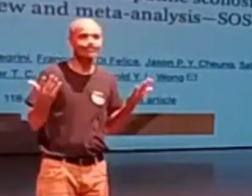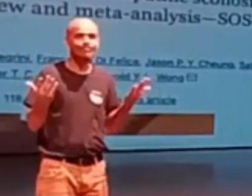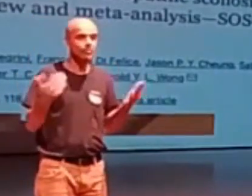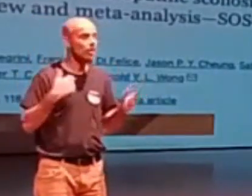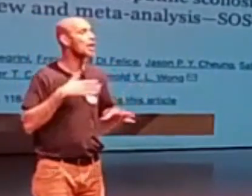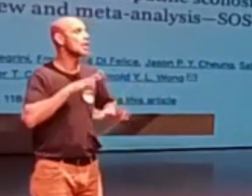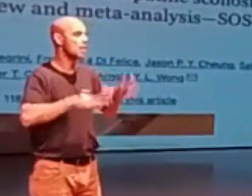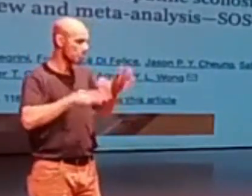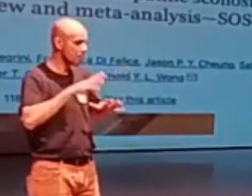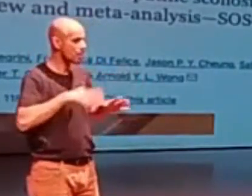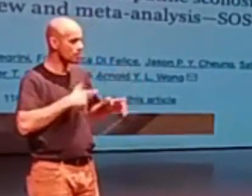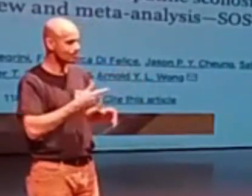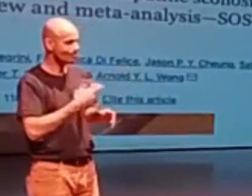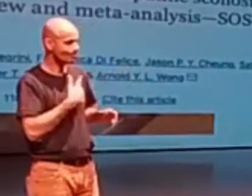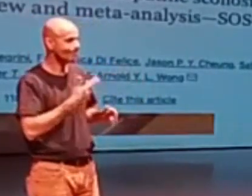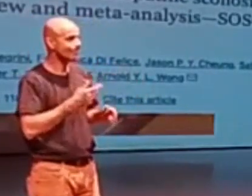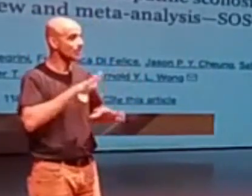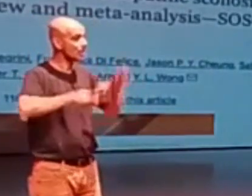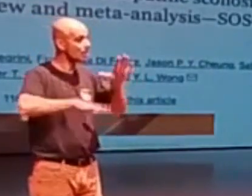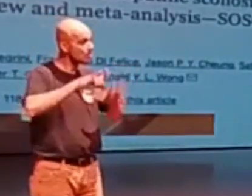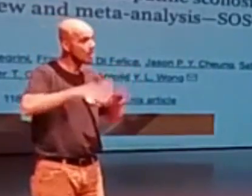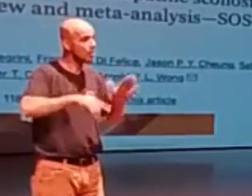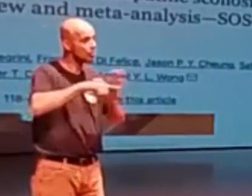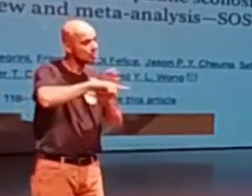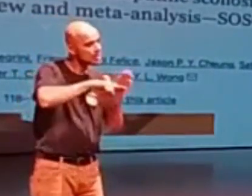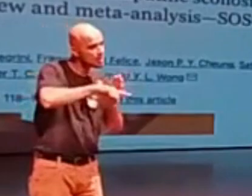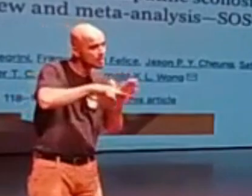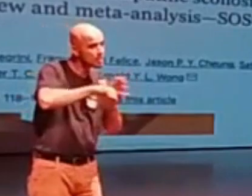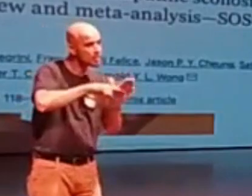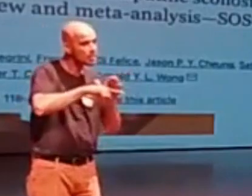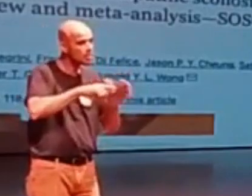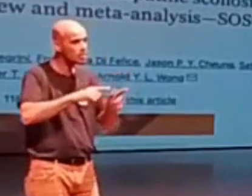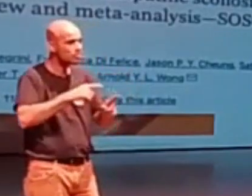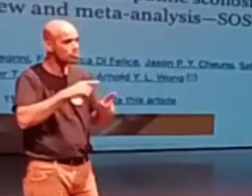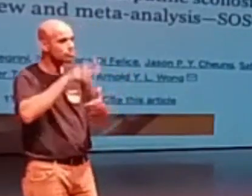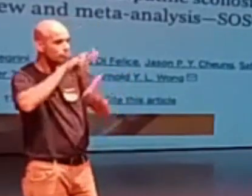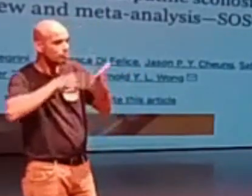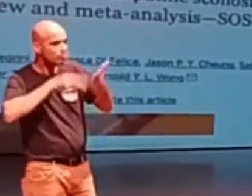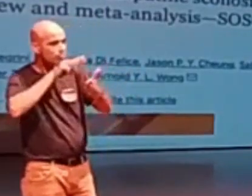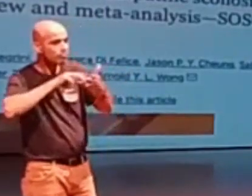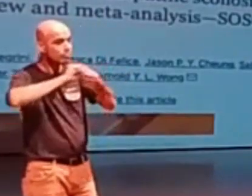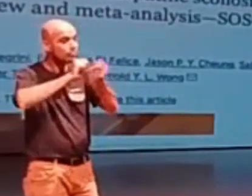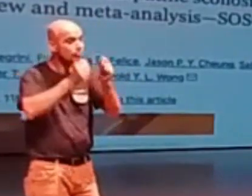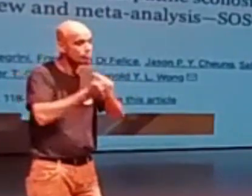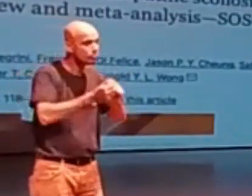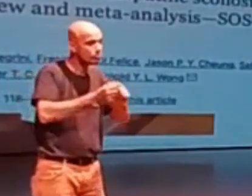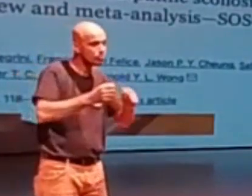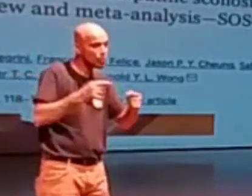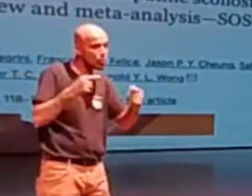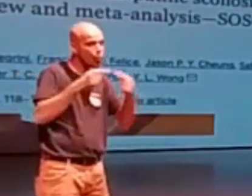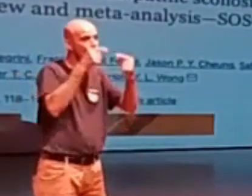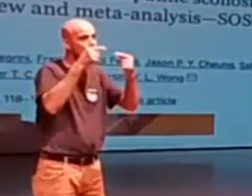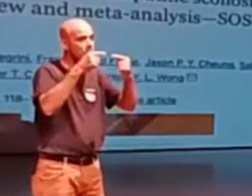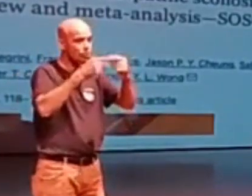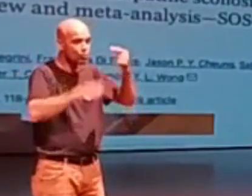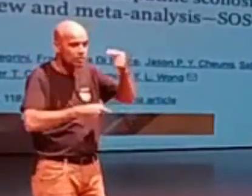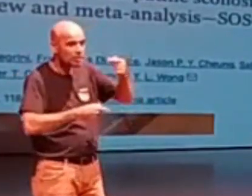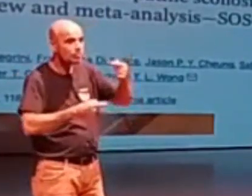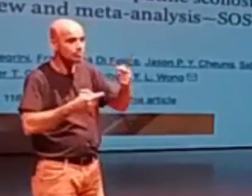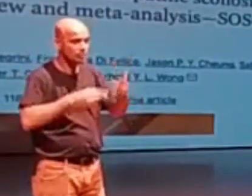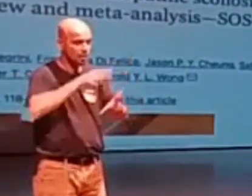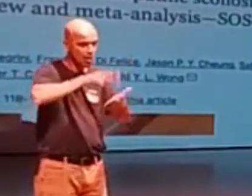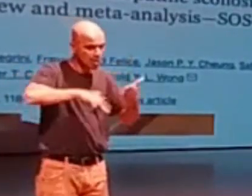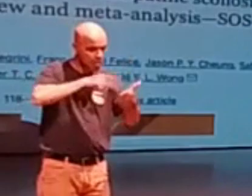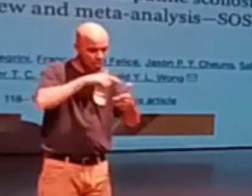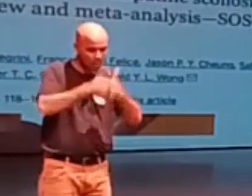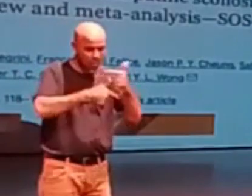ler, interpretar e ver se o método adequado de análise foi o melhor possível para aquele trabalho. Então, até para você ler um trabalho, você tem que saber